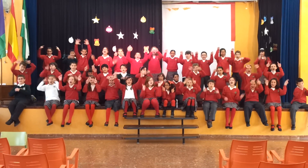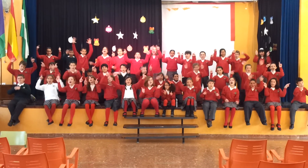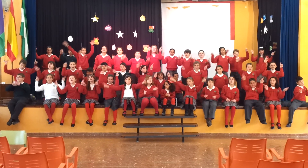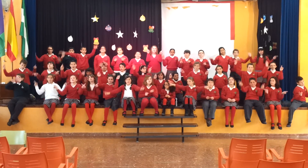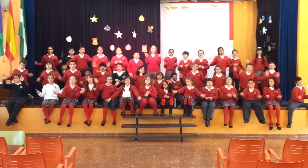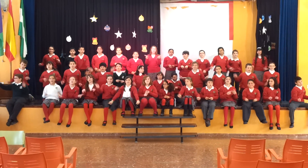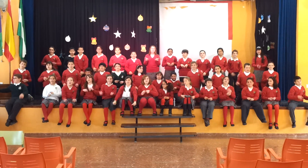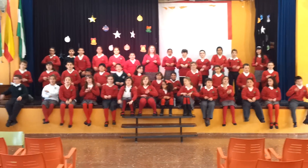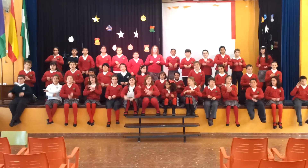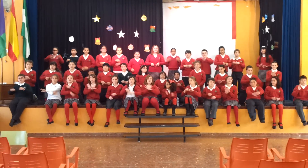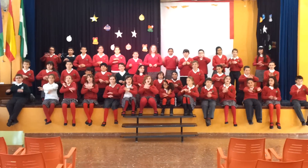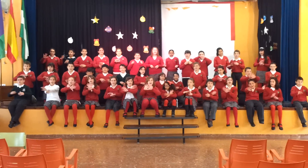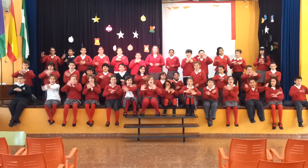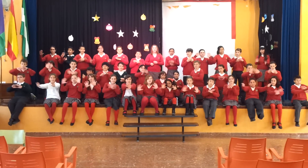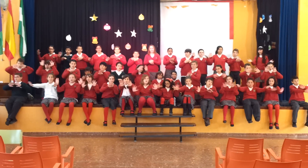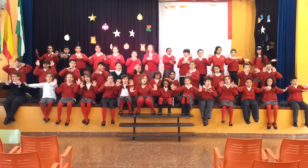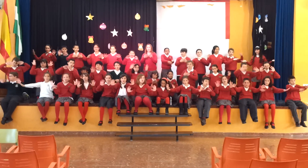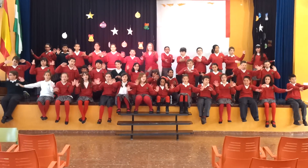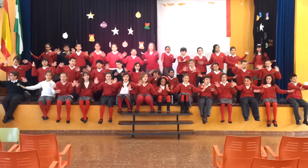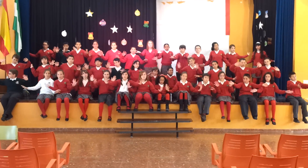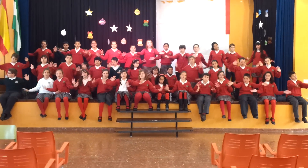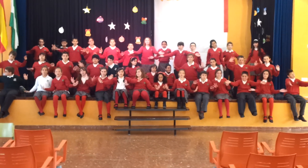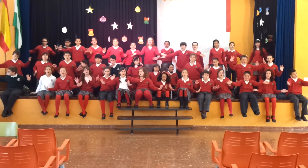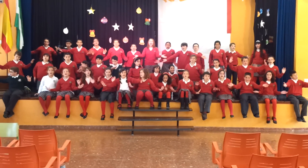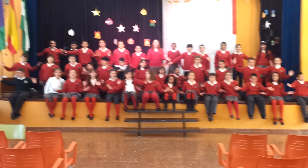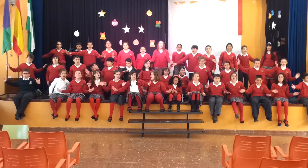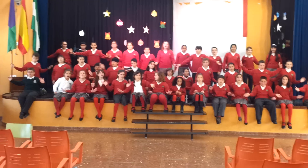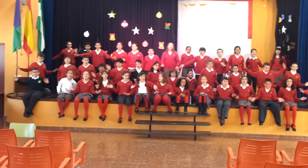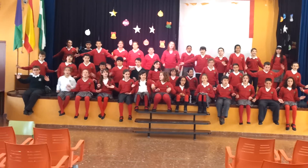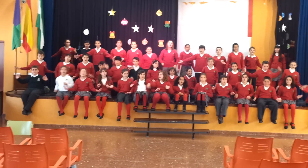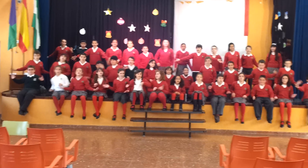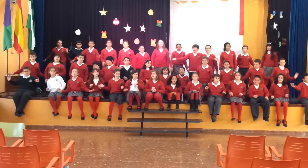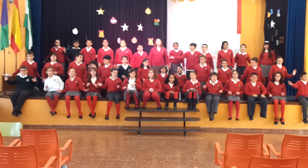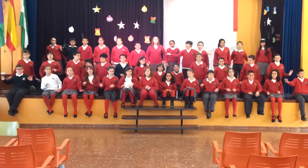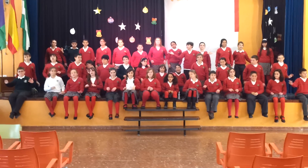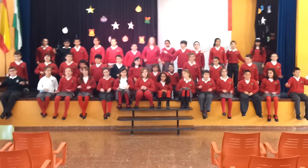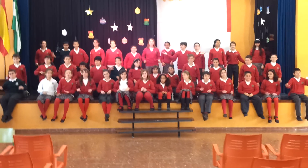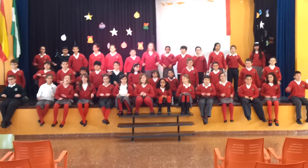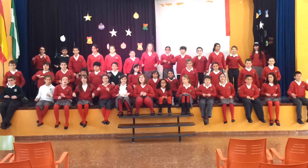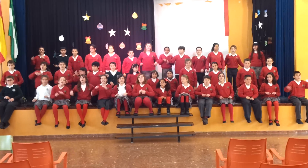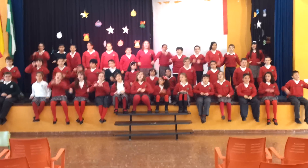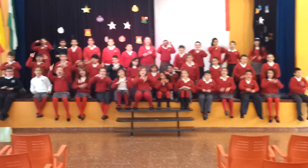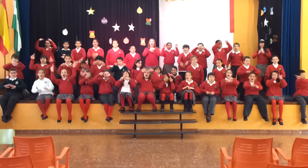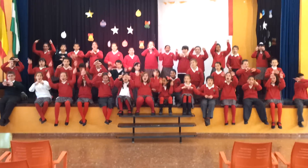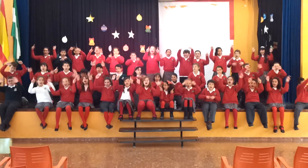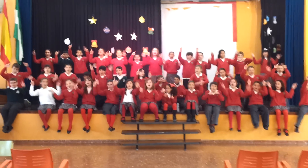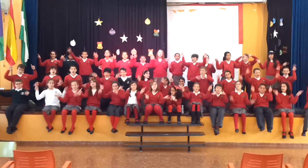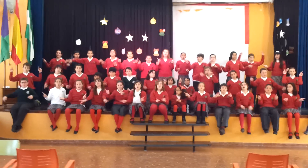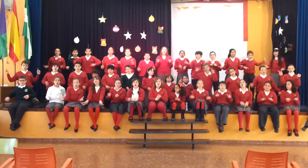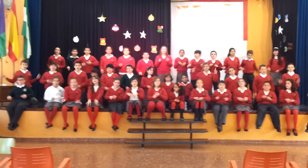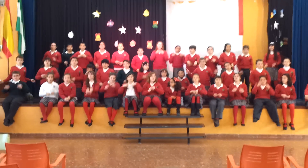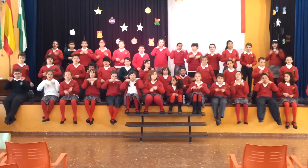Amo Dios todo El Mundo am una